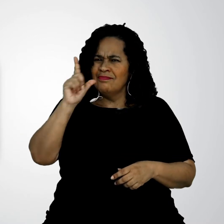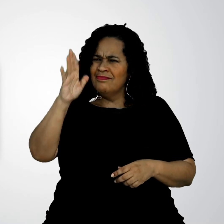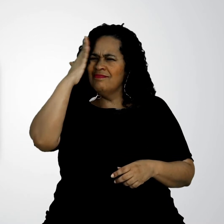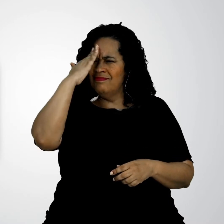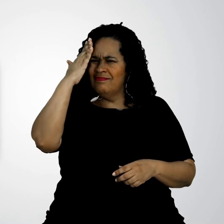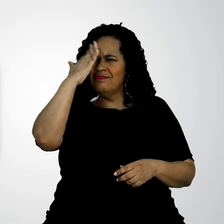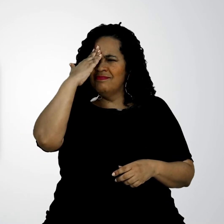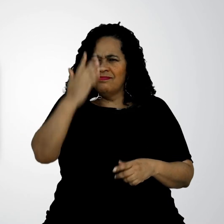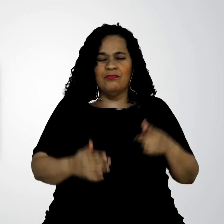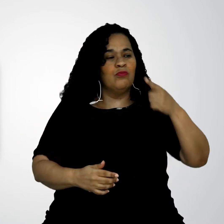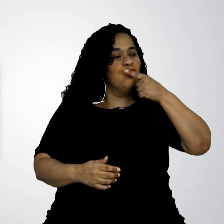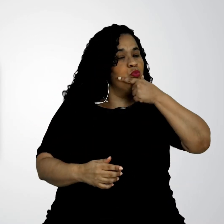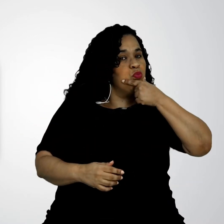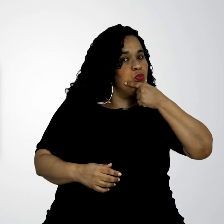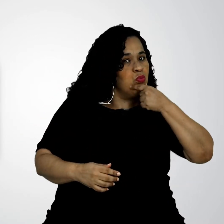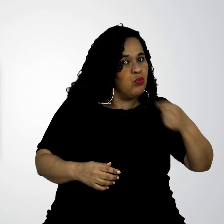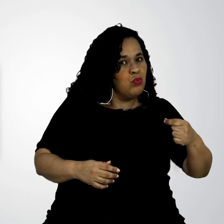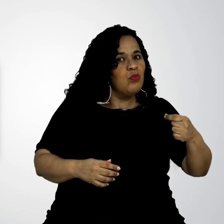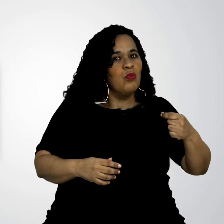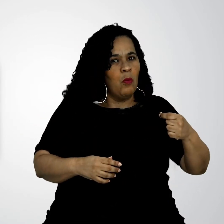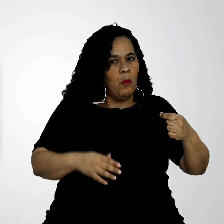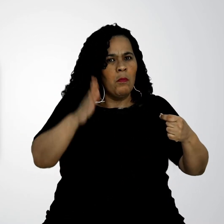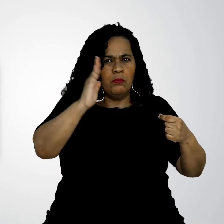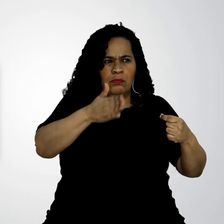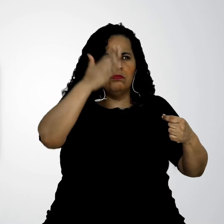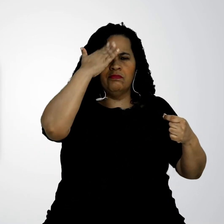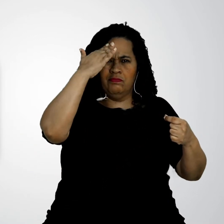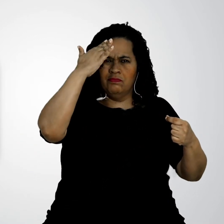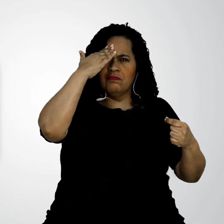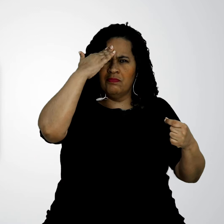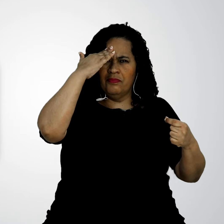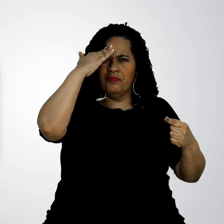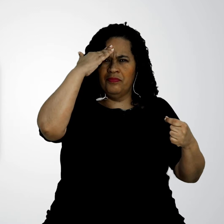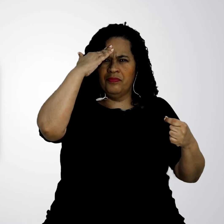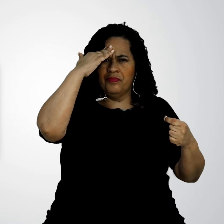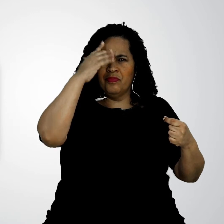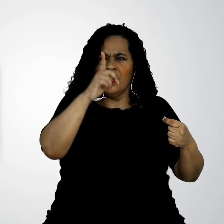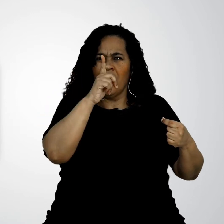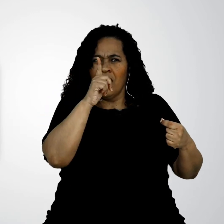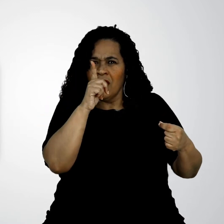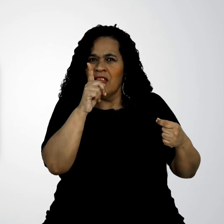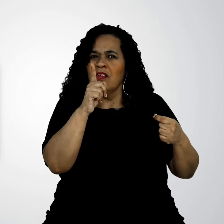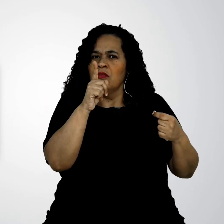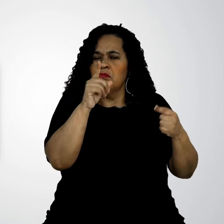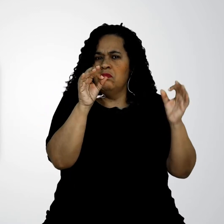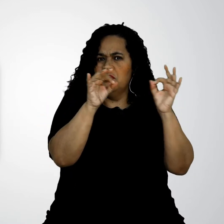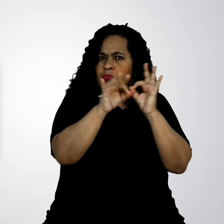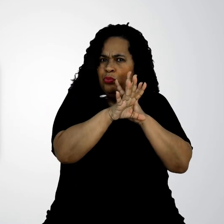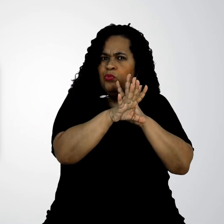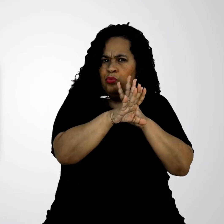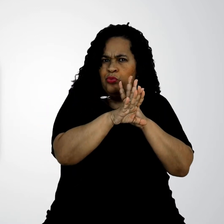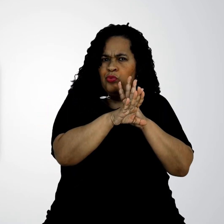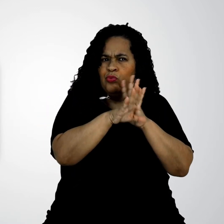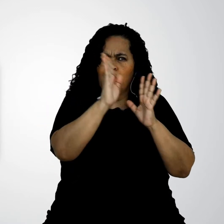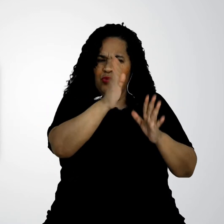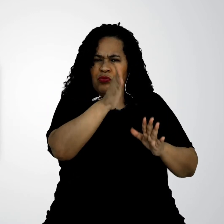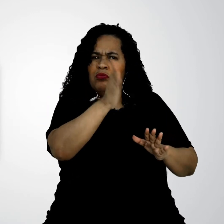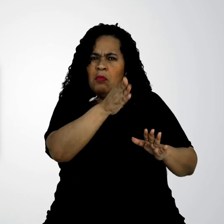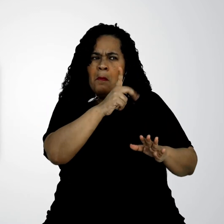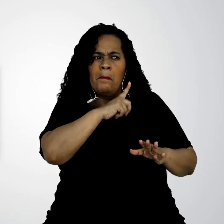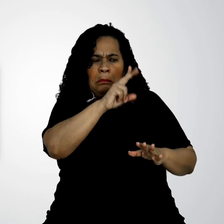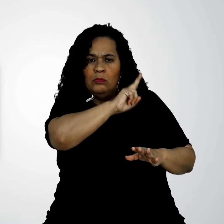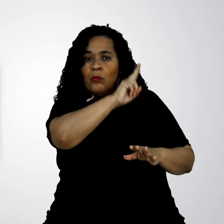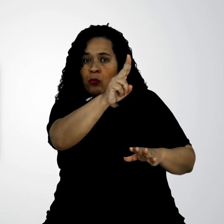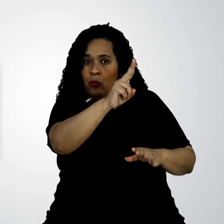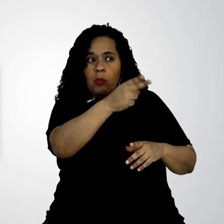se o órgão sexual é masculino, a gente não só chama de homem, mas existe uma série de conceitos